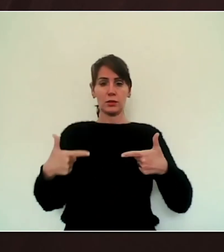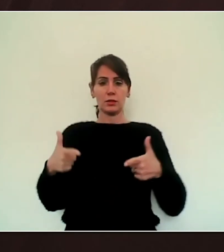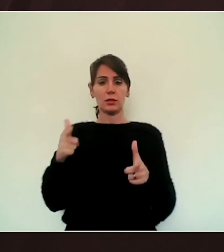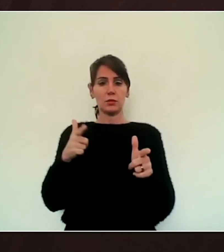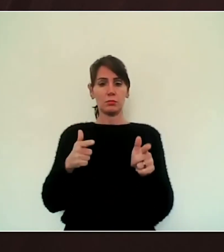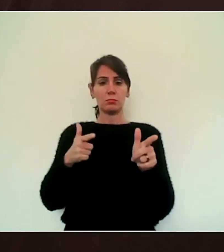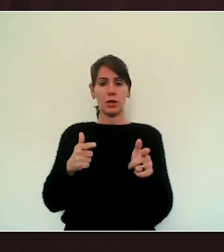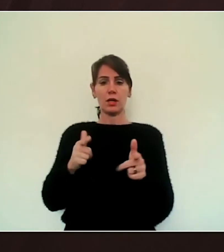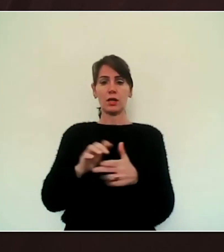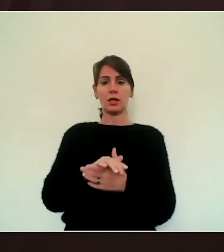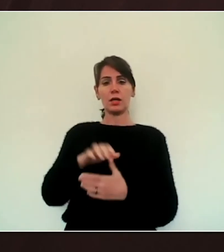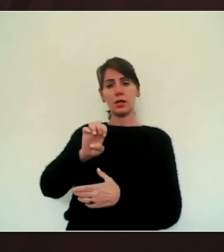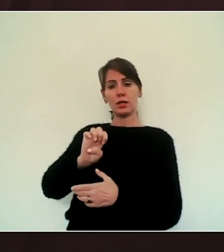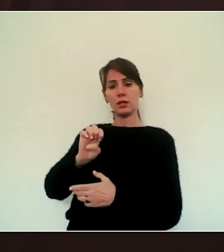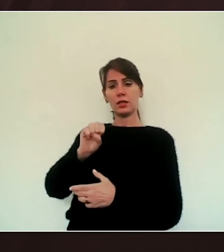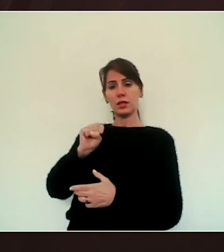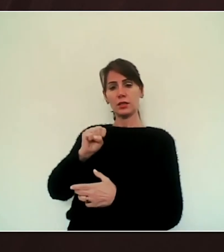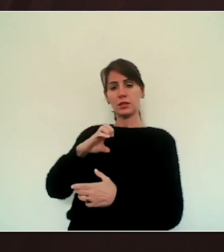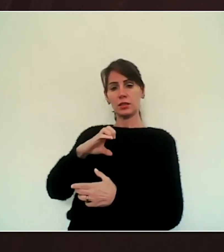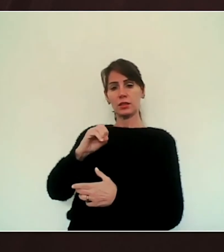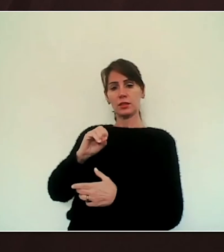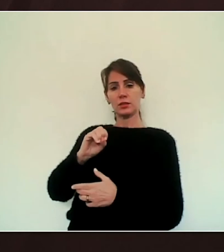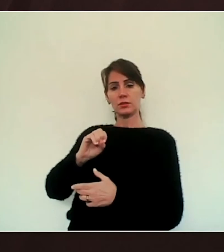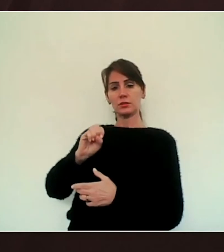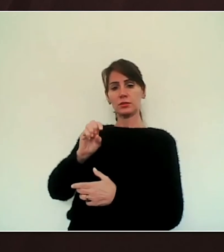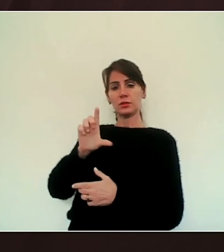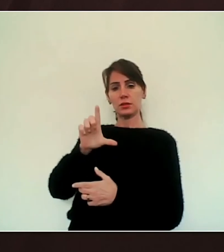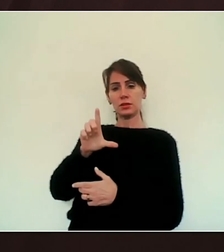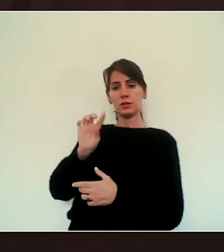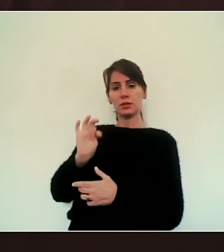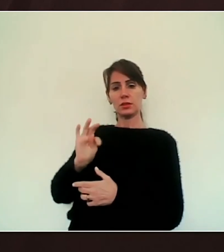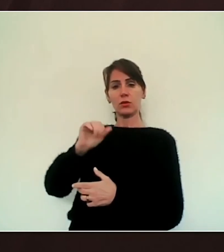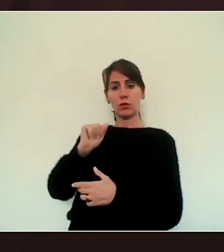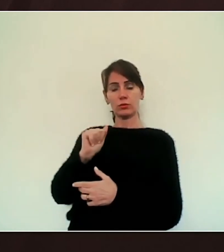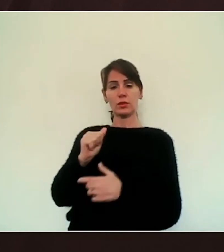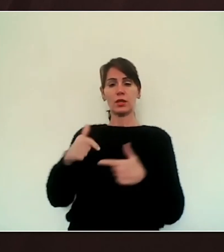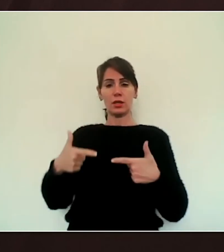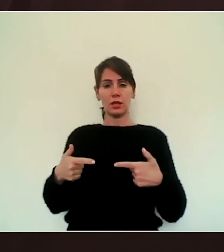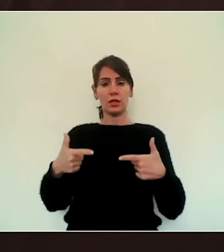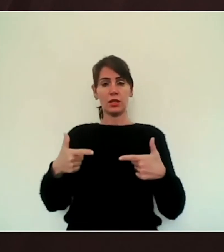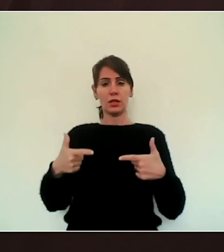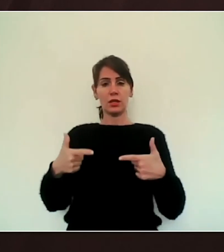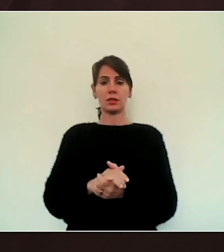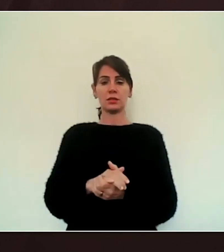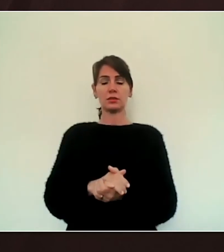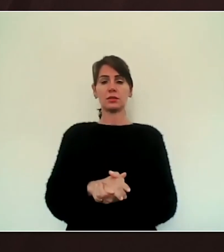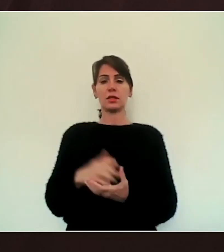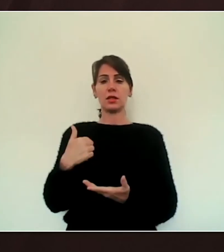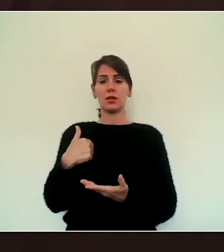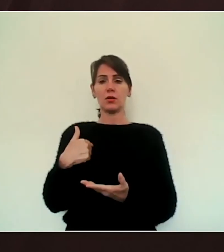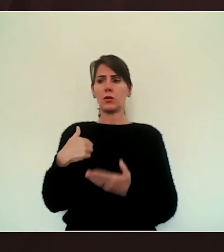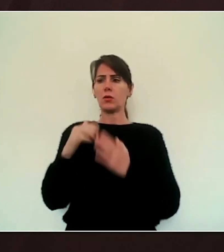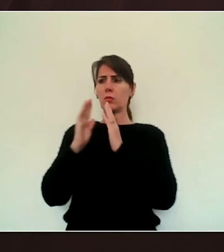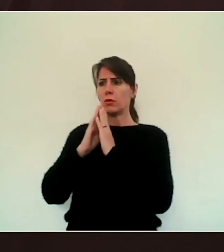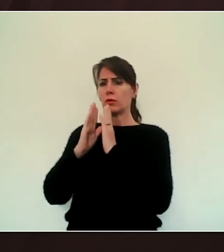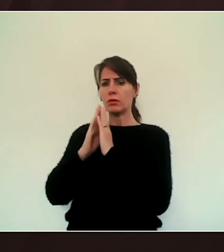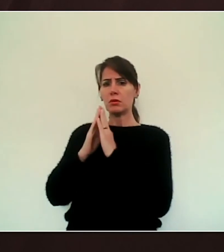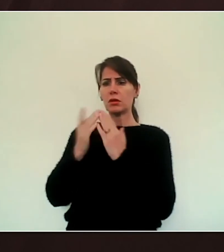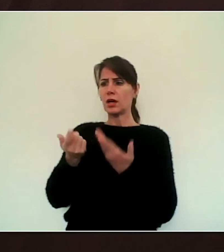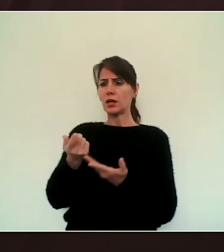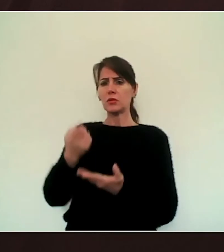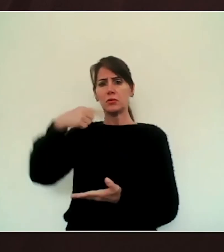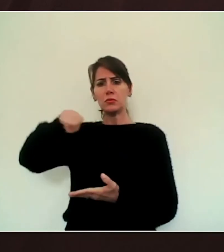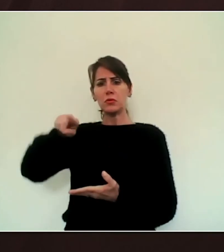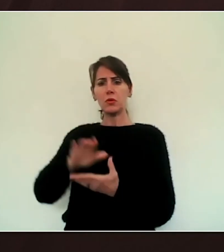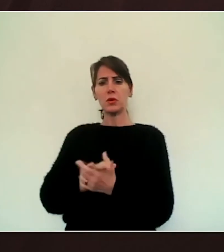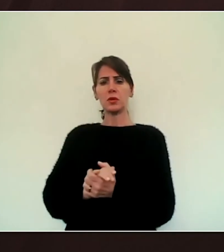ali para Itaguatinga, DF, né? Também oraram por mim lá. Fui para Bebedouro, interior de